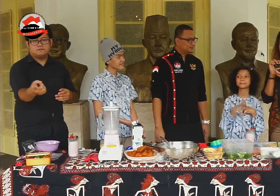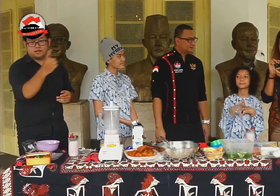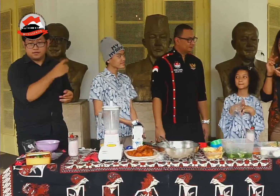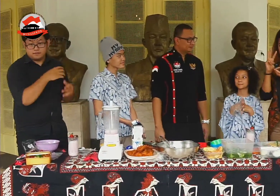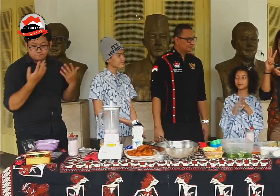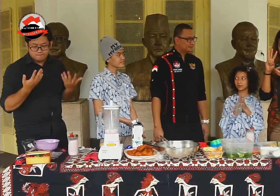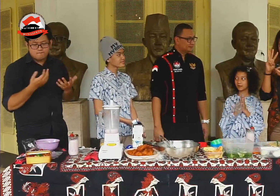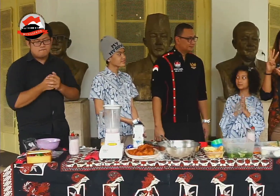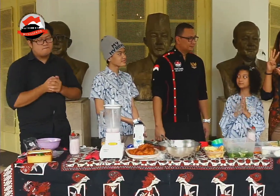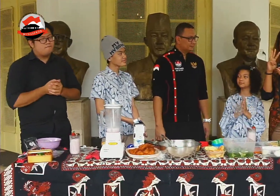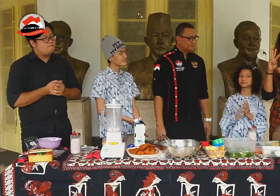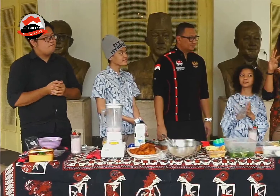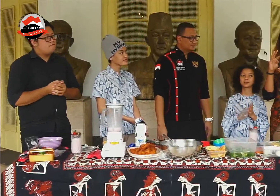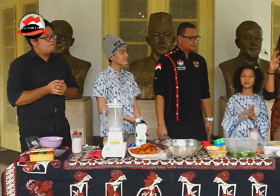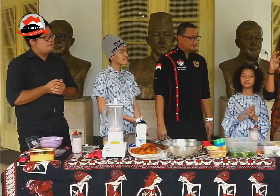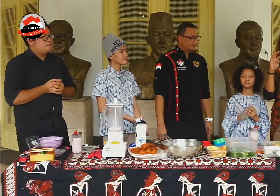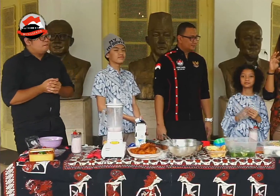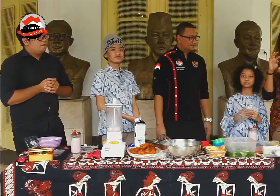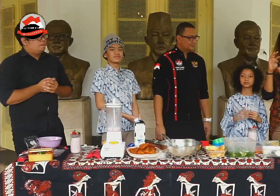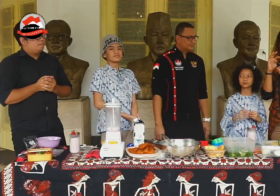ada kita nanya